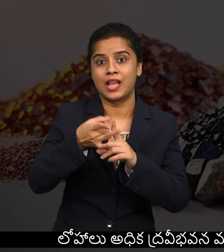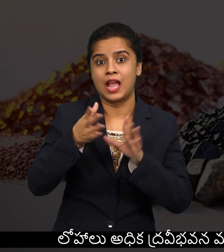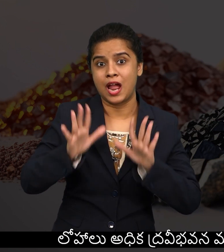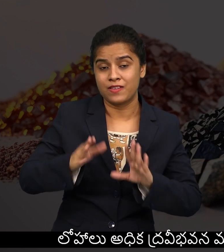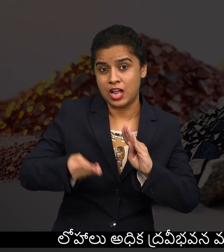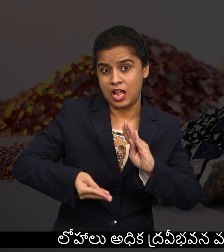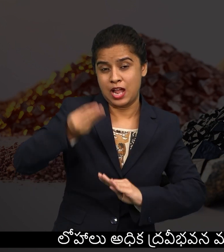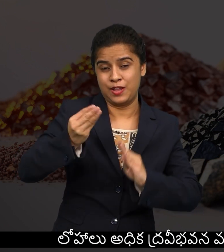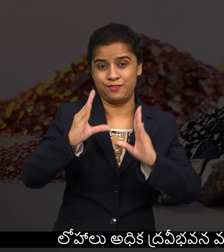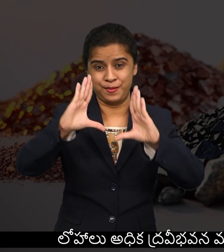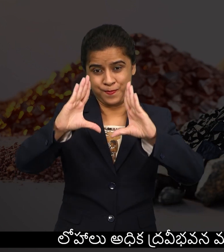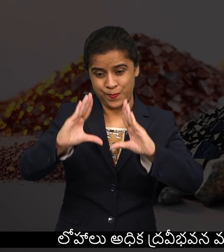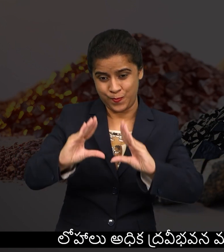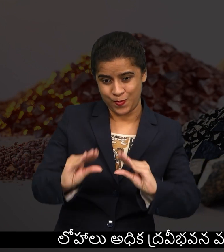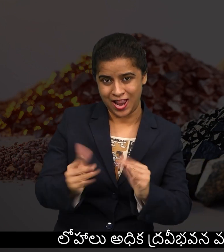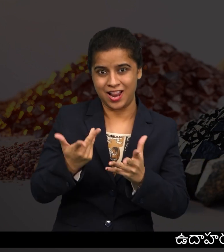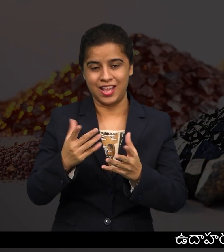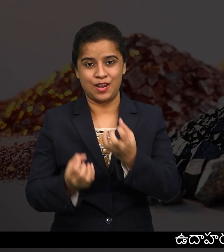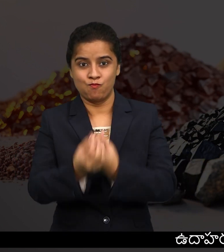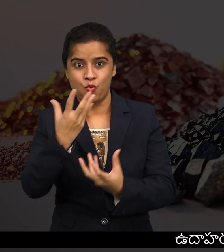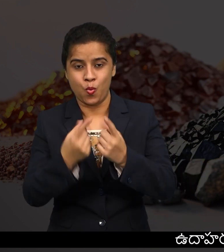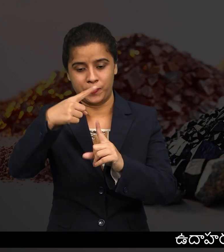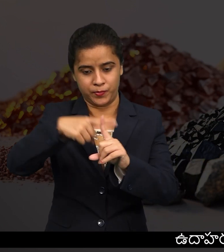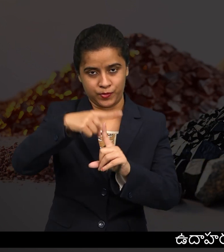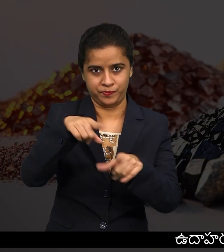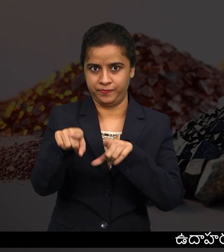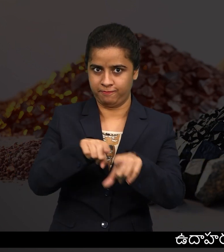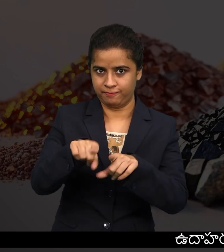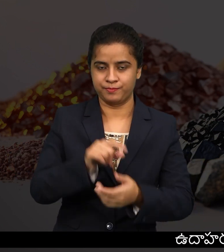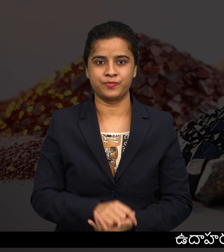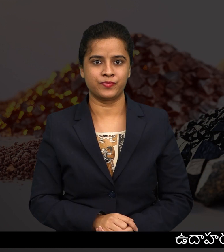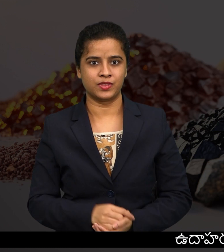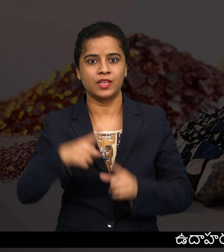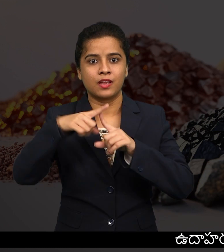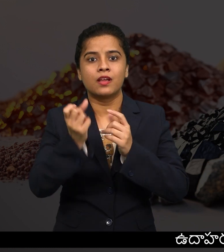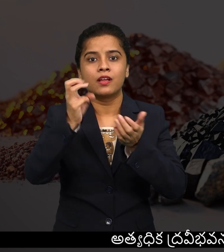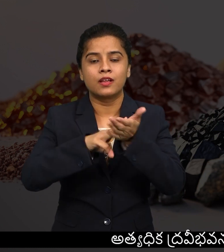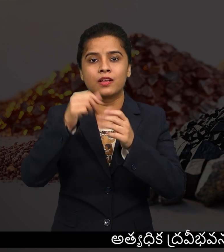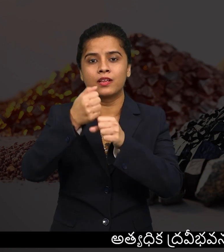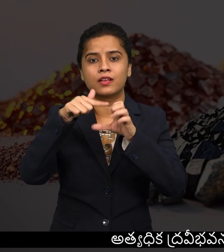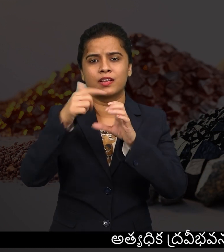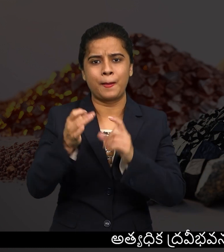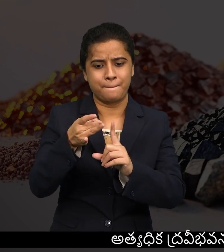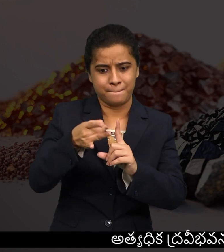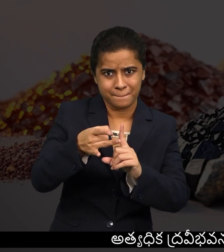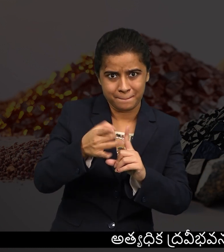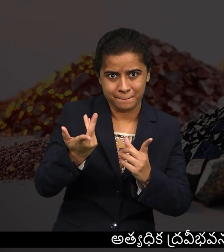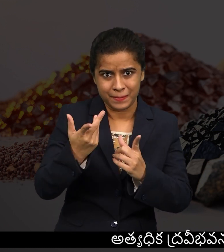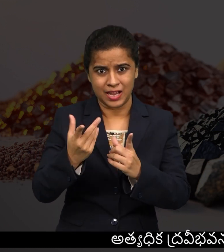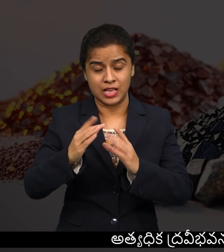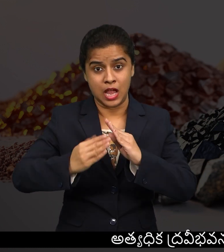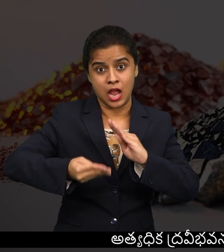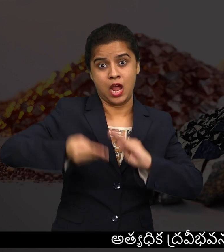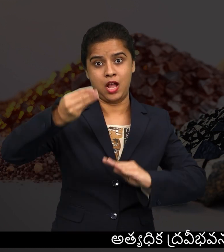మరియు మరిగే పాయింట్లను కలిగి ఉంటాయి. ఉదాహరణకు టంగ్స్టన్ మెటల్ అత్యధిక ద్రవీభవన స్థానం